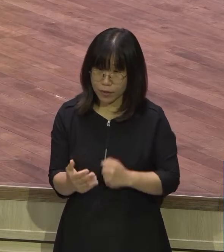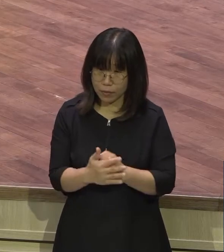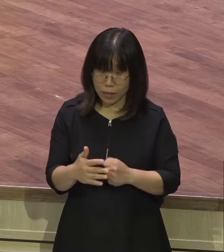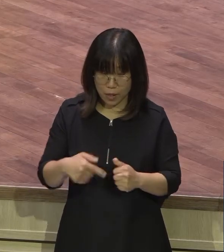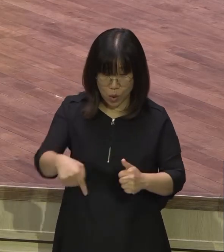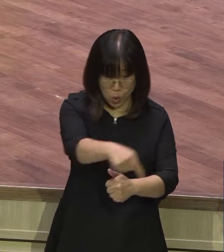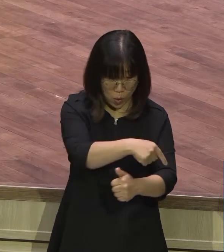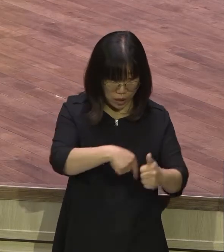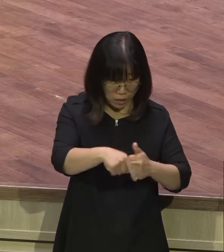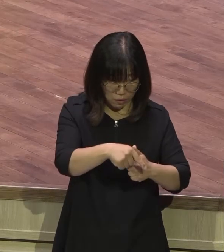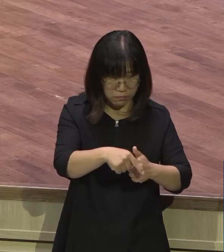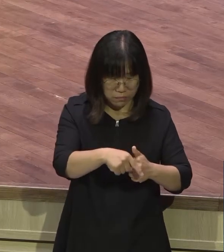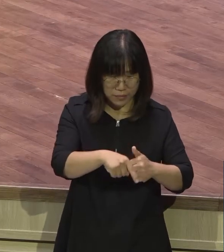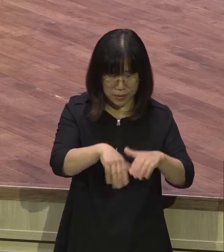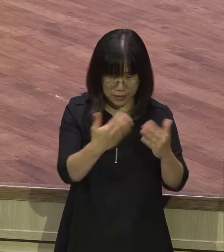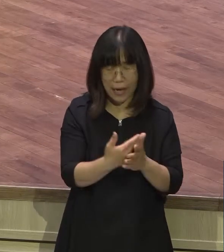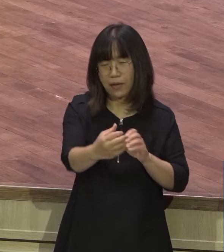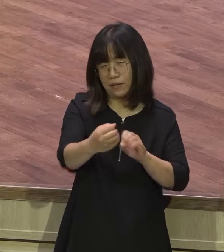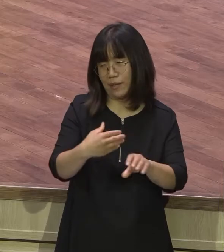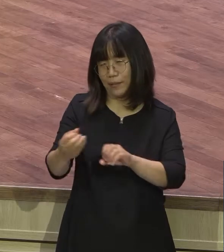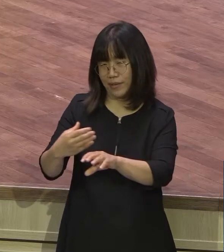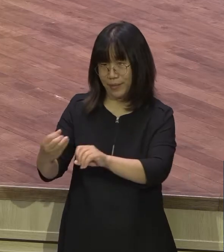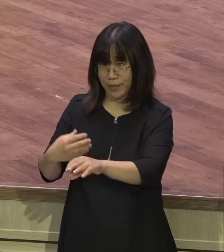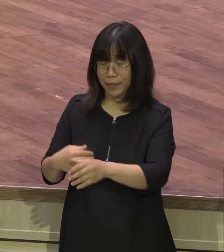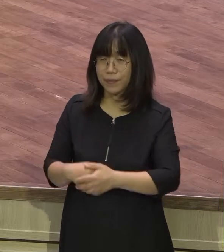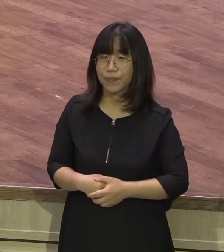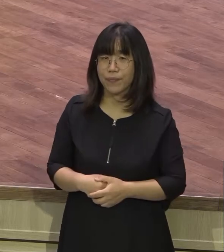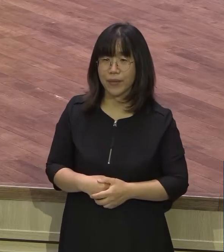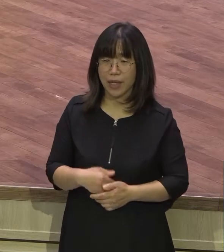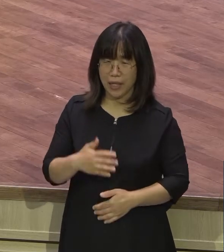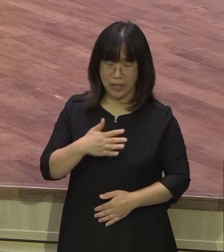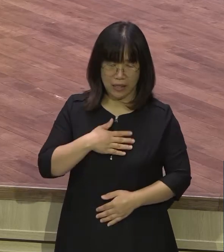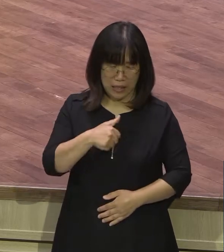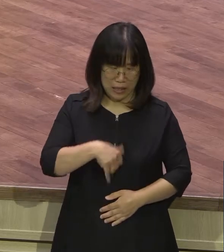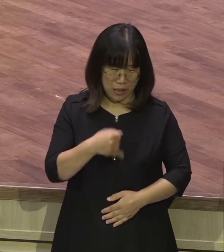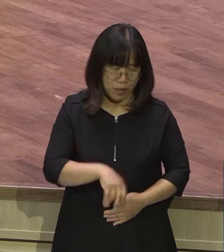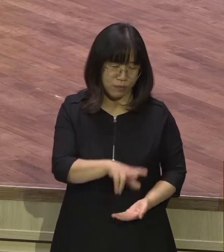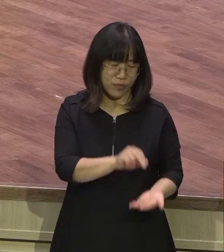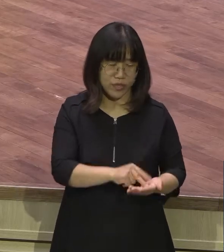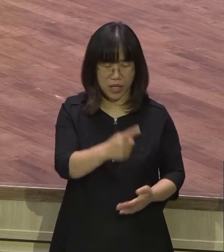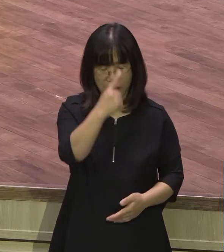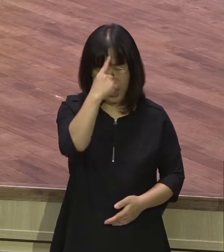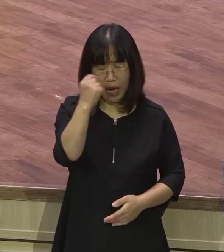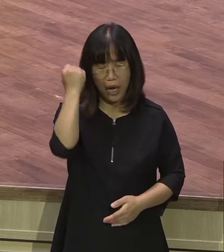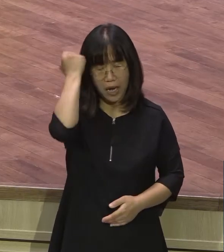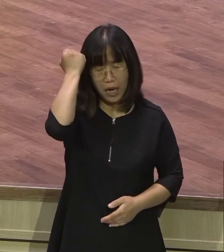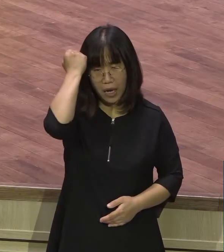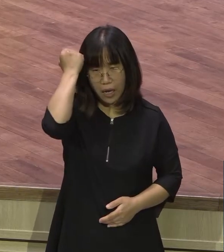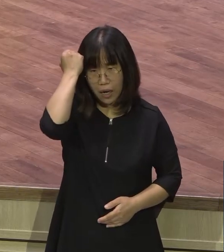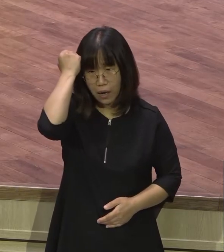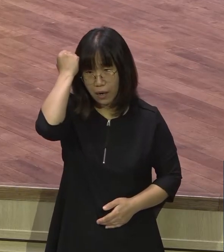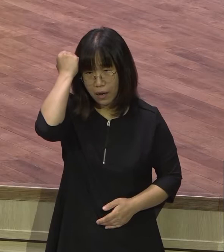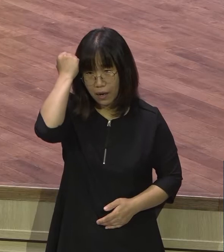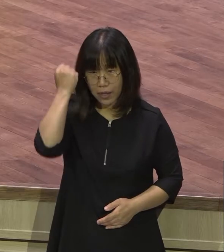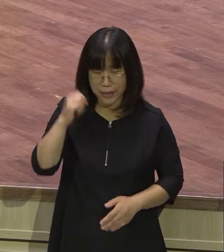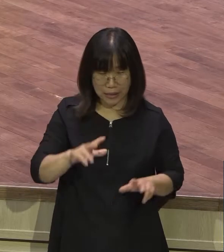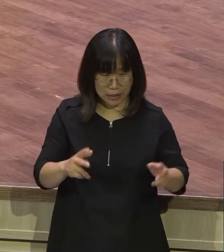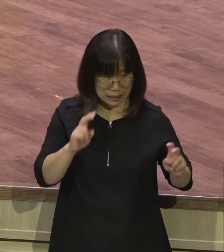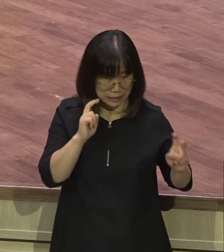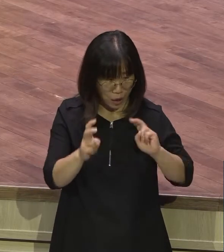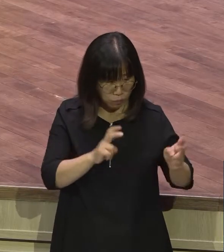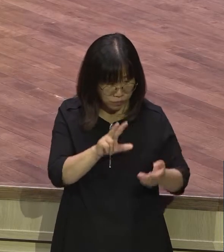응답의 시간표예요. 여러분이 자식이 어떻고 골치 아프고 지금 사업이